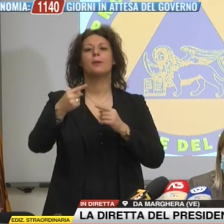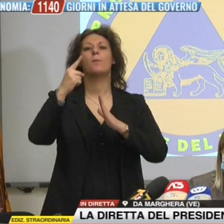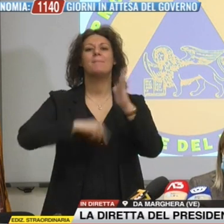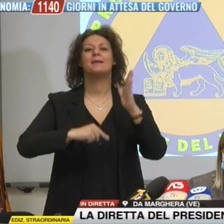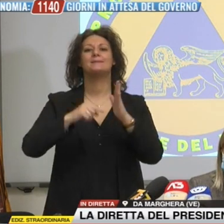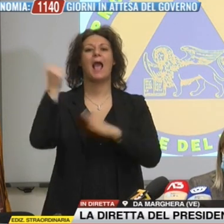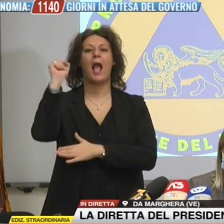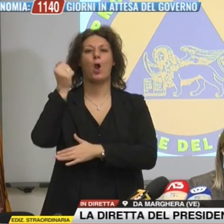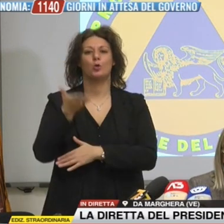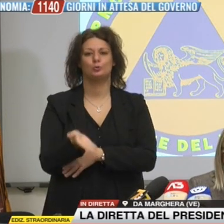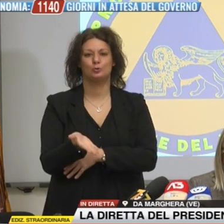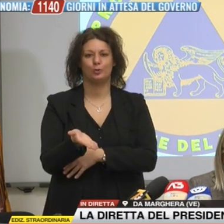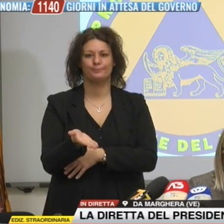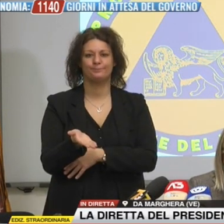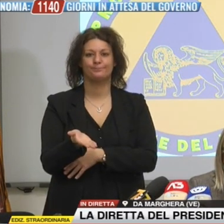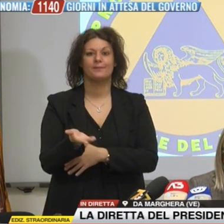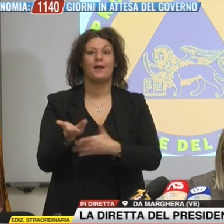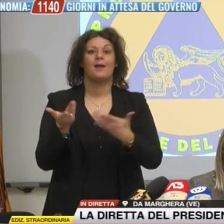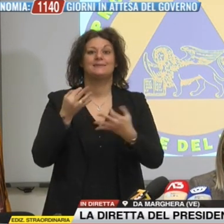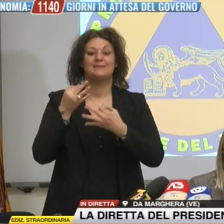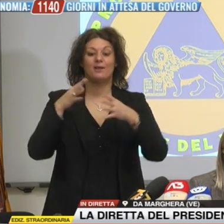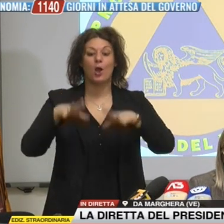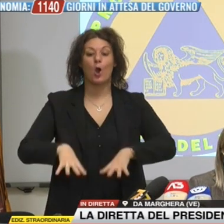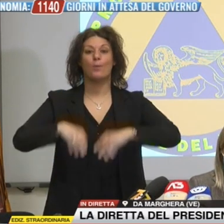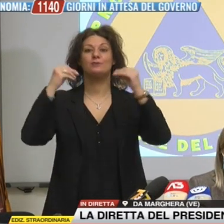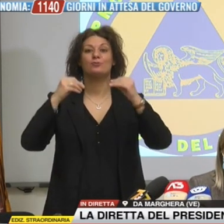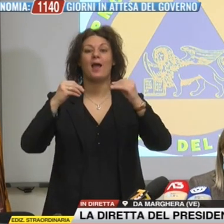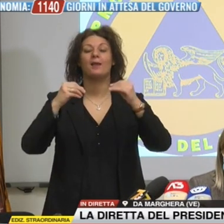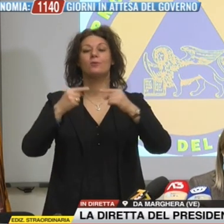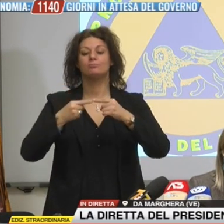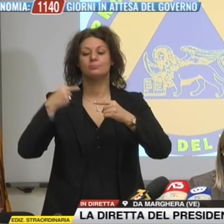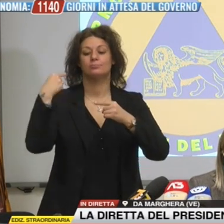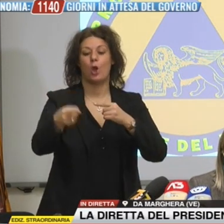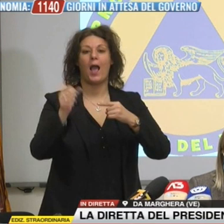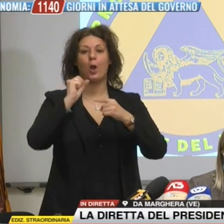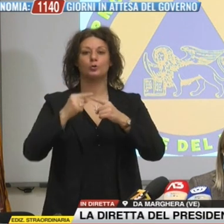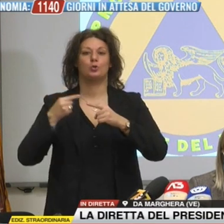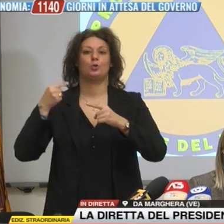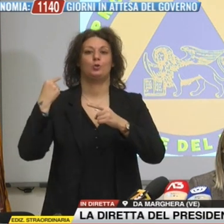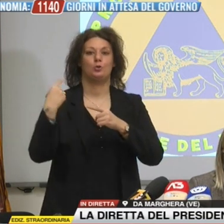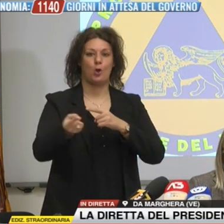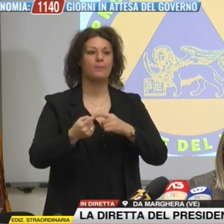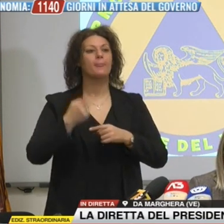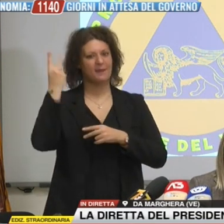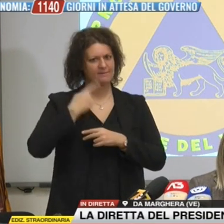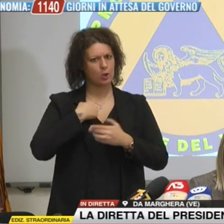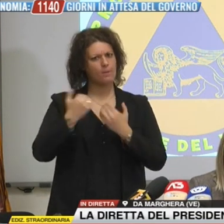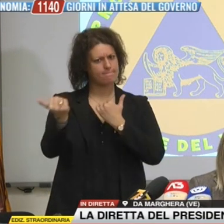quindi l'applicazione è partita da agosto. Io ho visto le mail, abbiamo anche risposto a molte